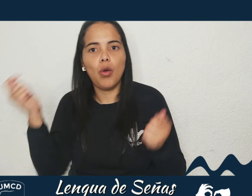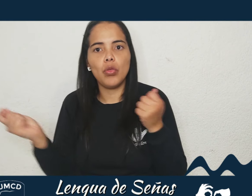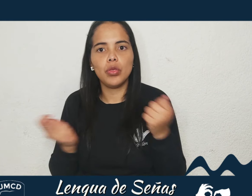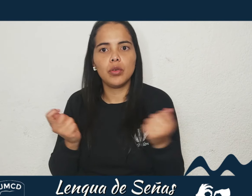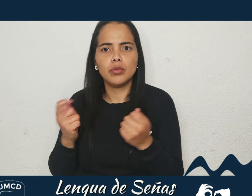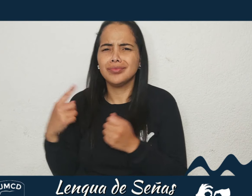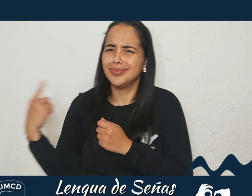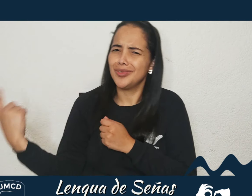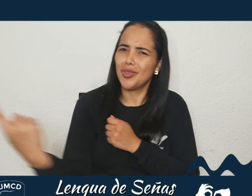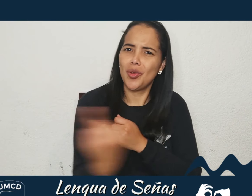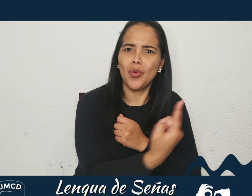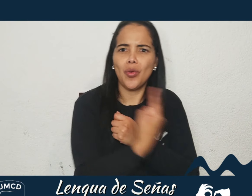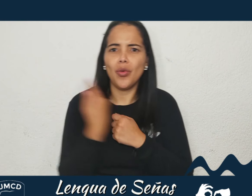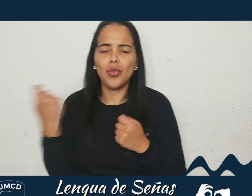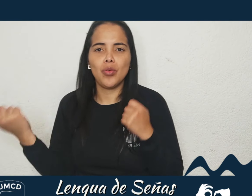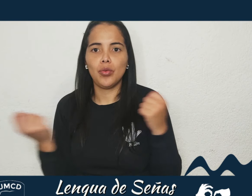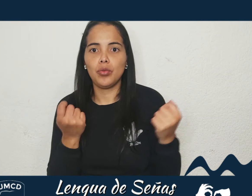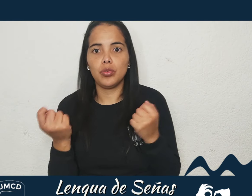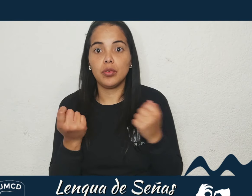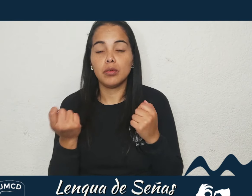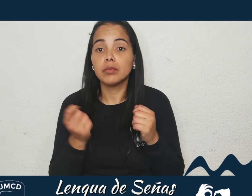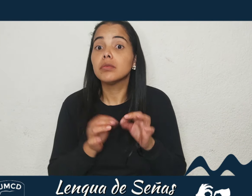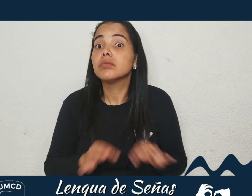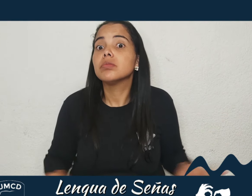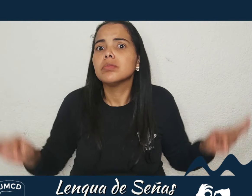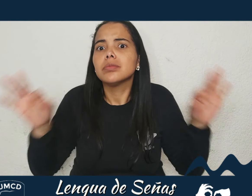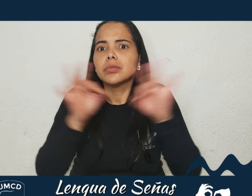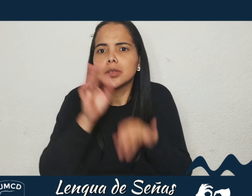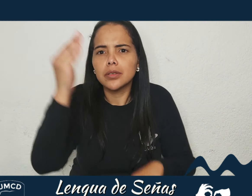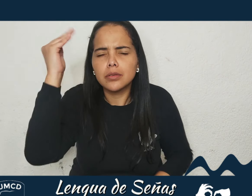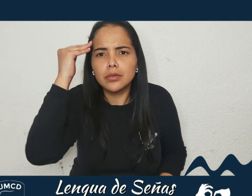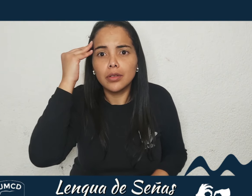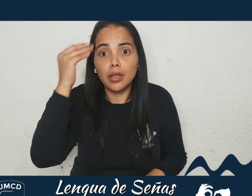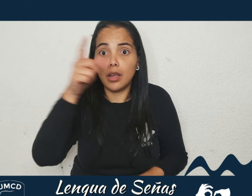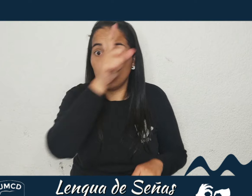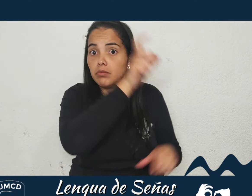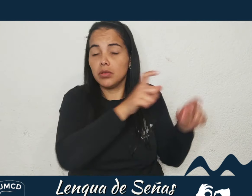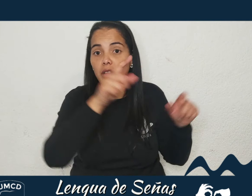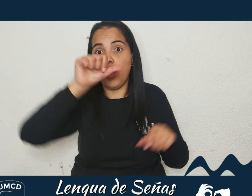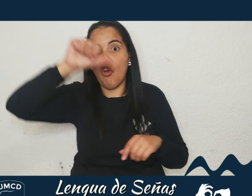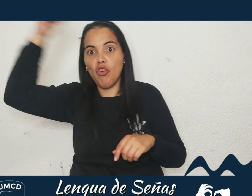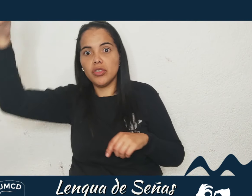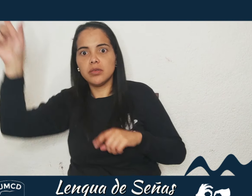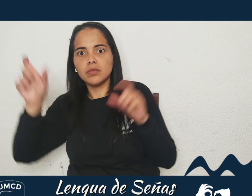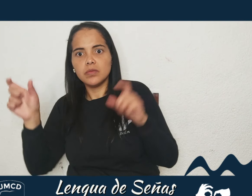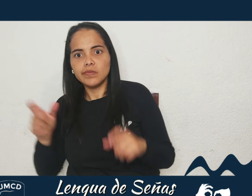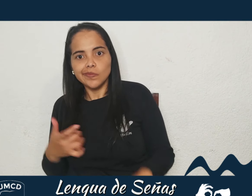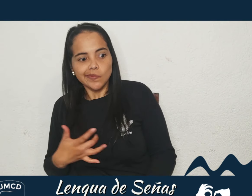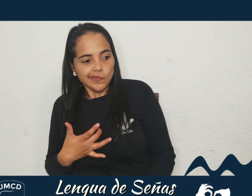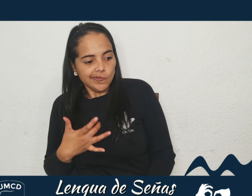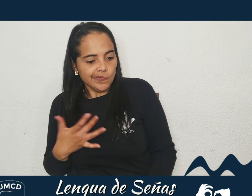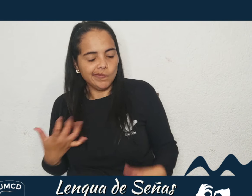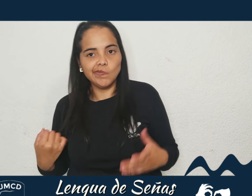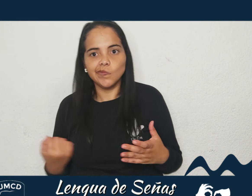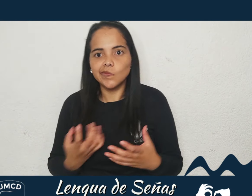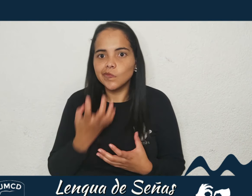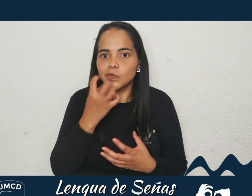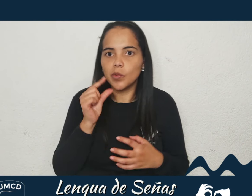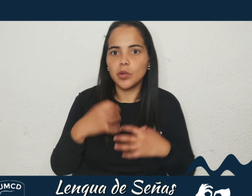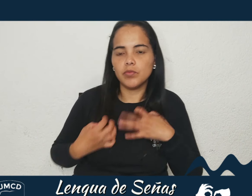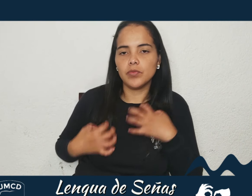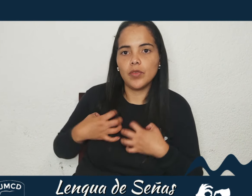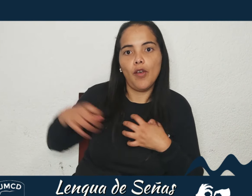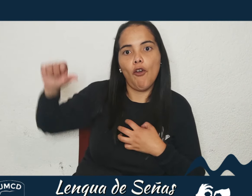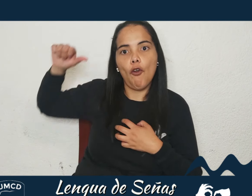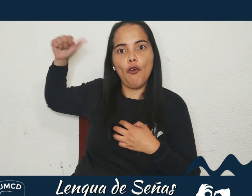Dios seguía haciendo la obra. Y lo más probable, que el temor de los enemigos también se engrandeció. Como